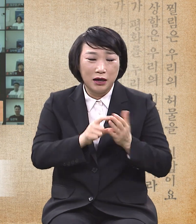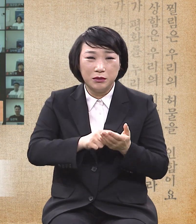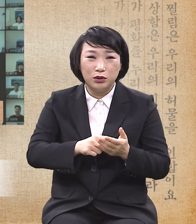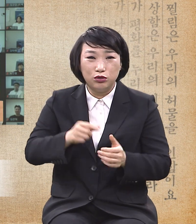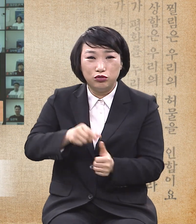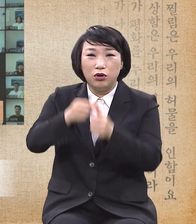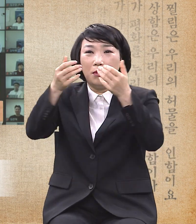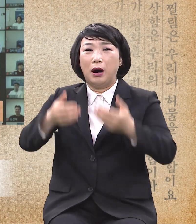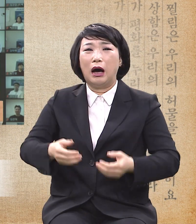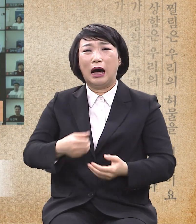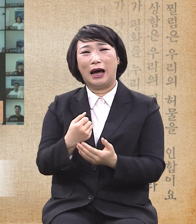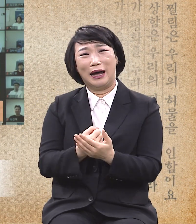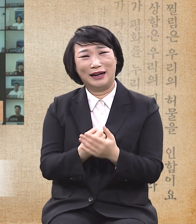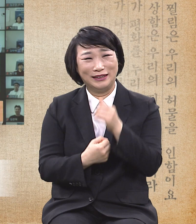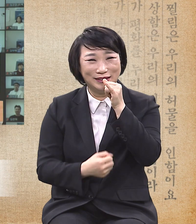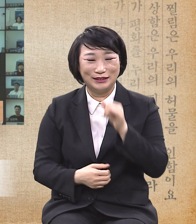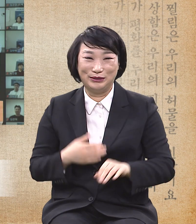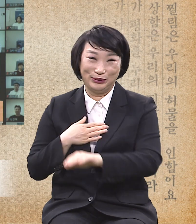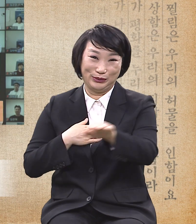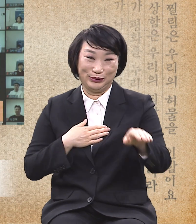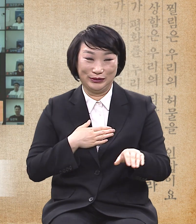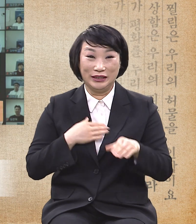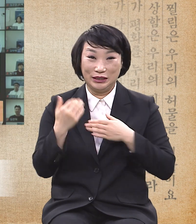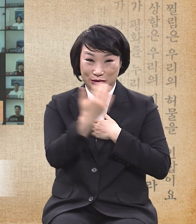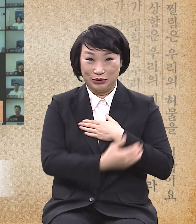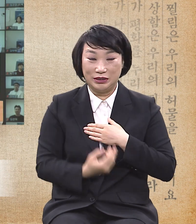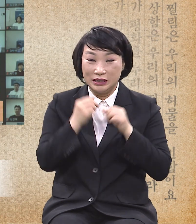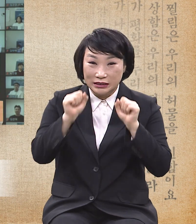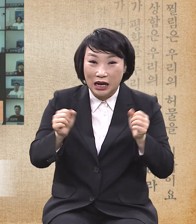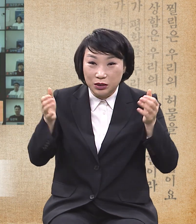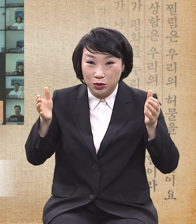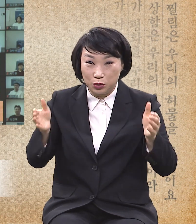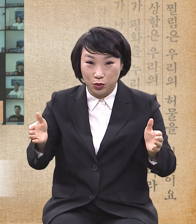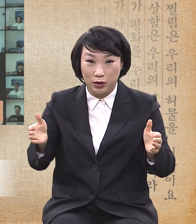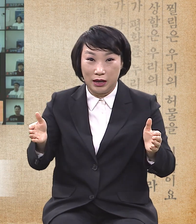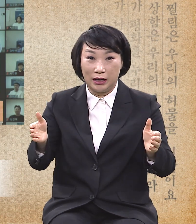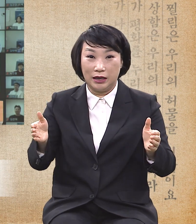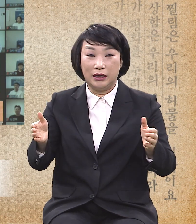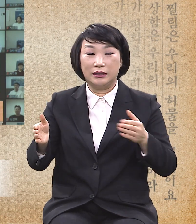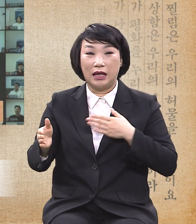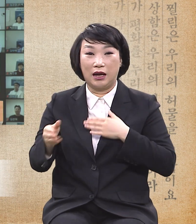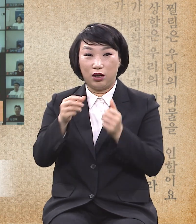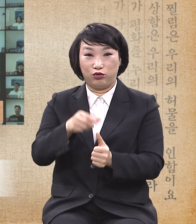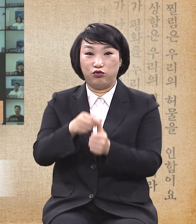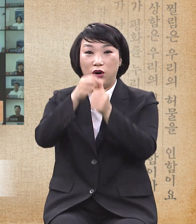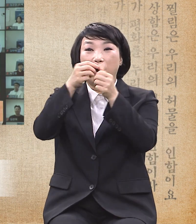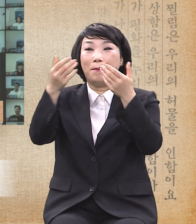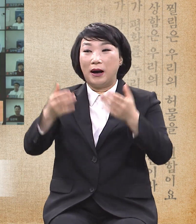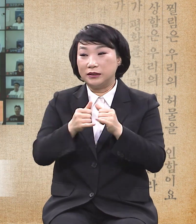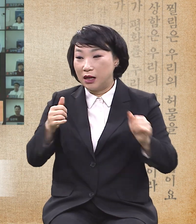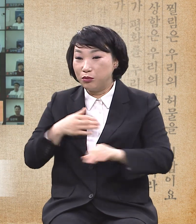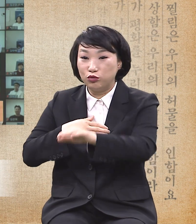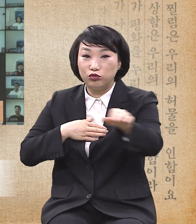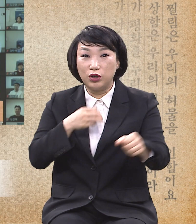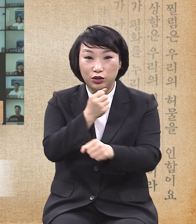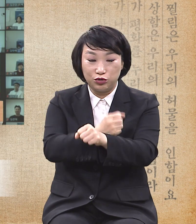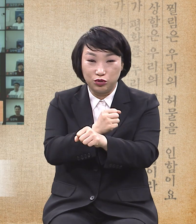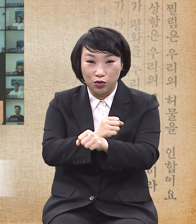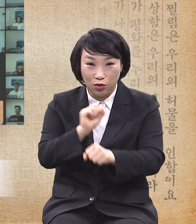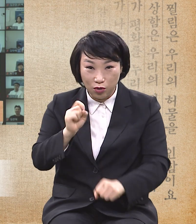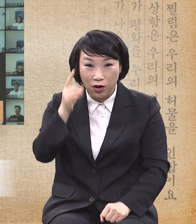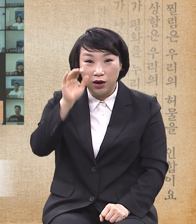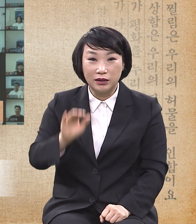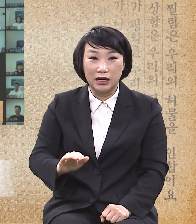않습니까? 우리는 육신이 살고 있을 때 구원받은 자들의 수고를